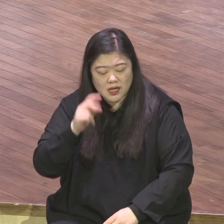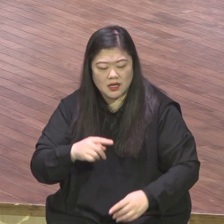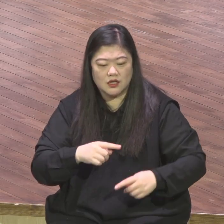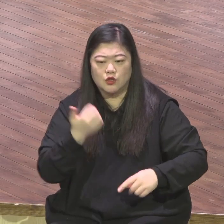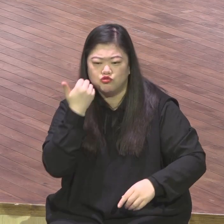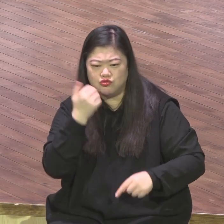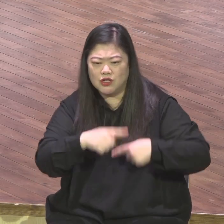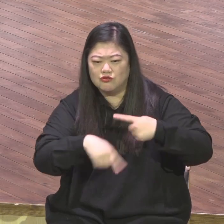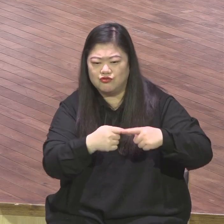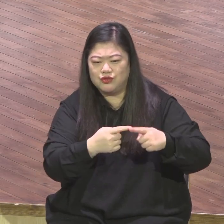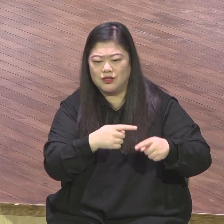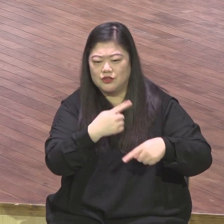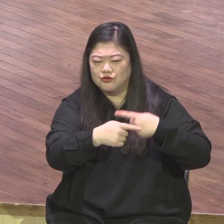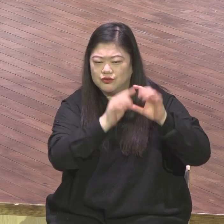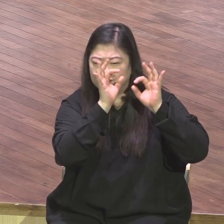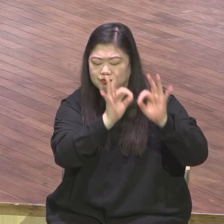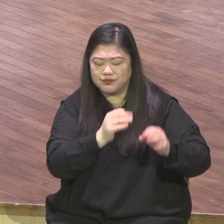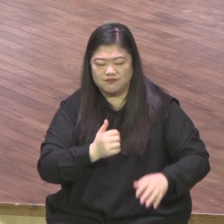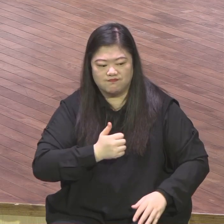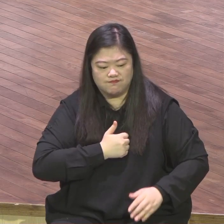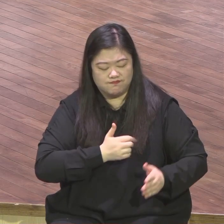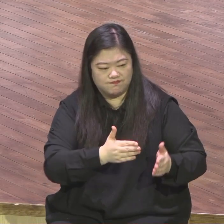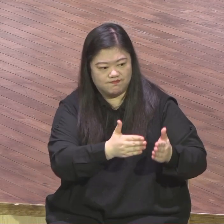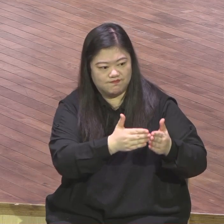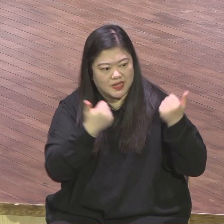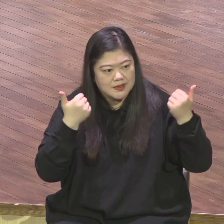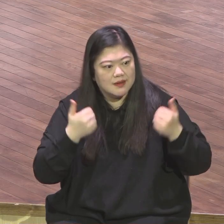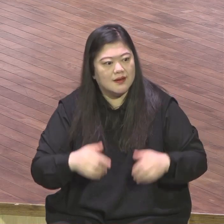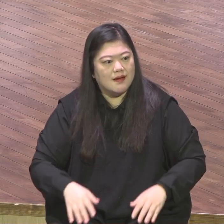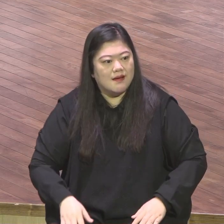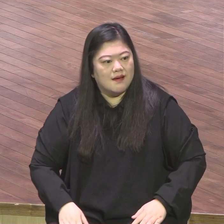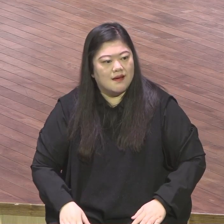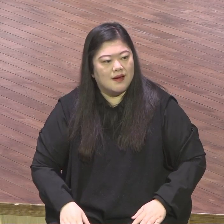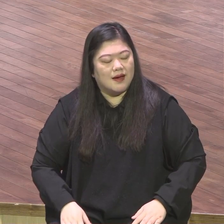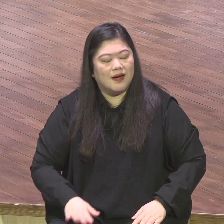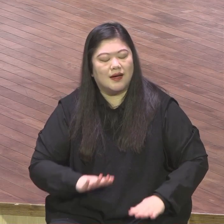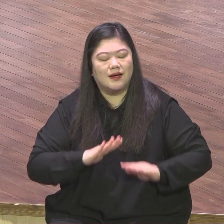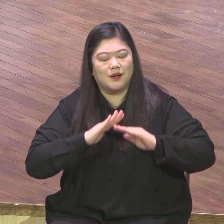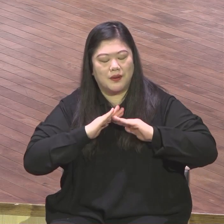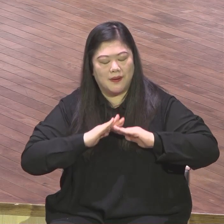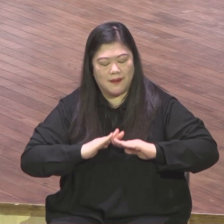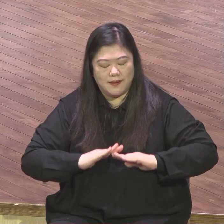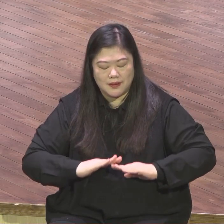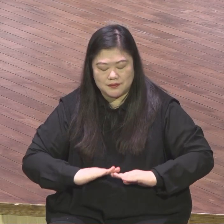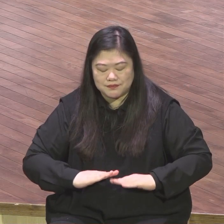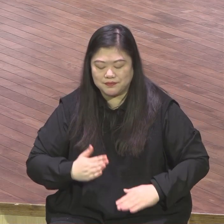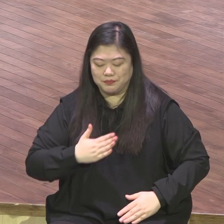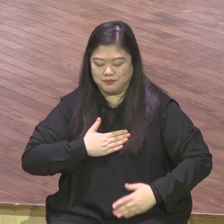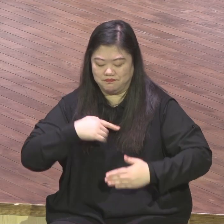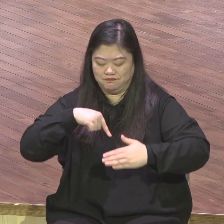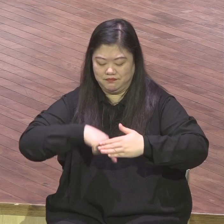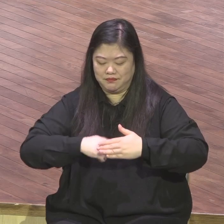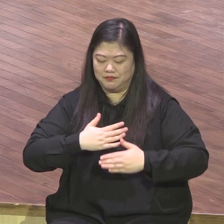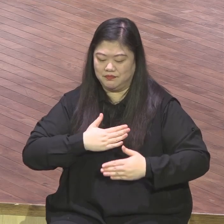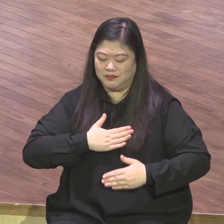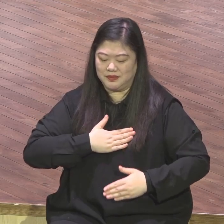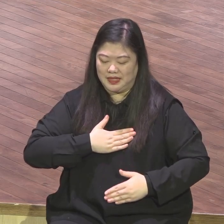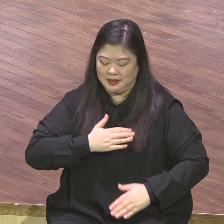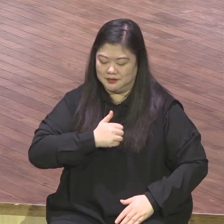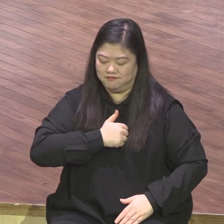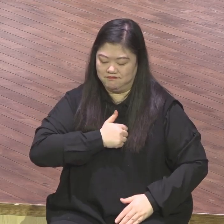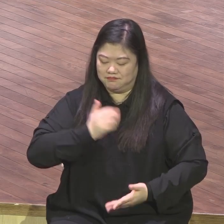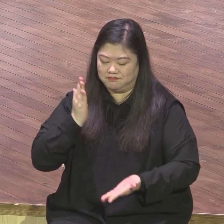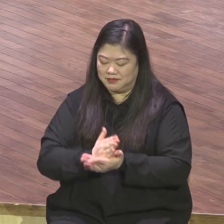함께 십자가에 못 박혔나니 이제 내가 사는 것이 아니요 나는 없어. 이 사람은 죽었어. 자존심은